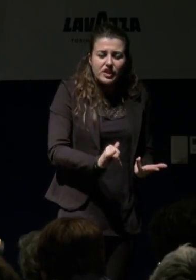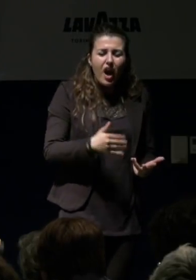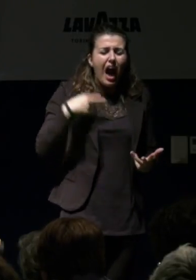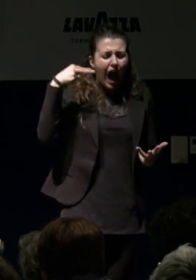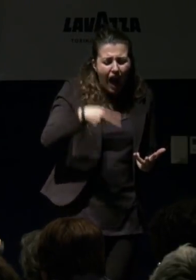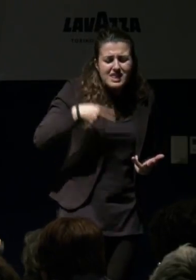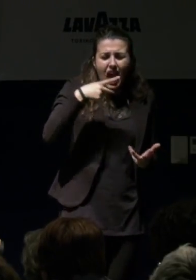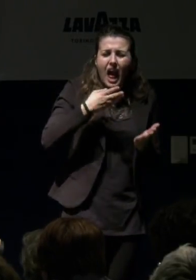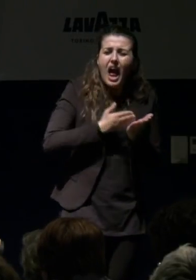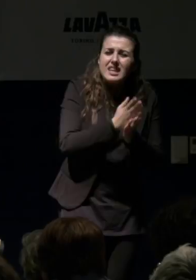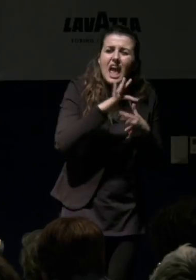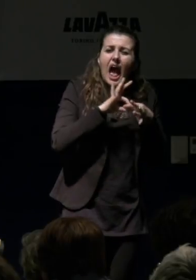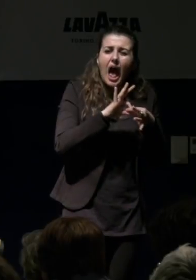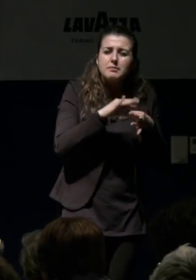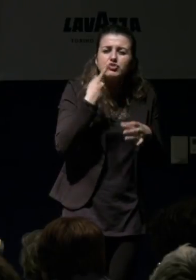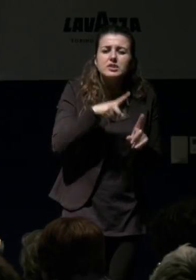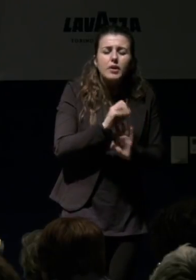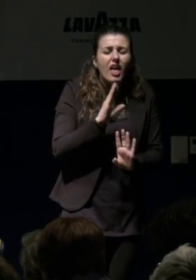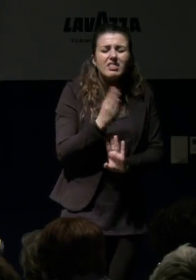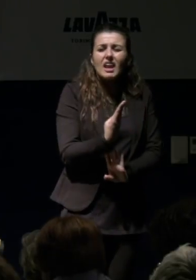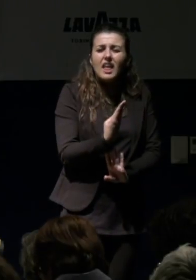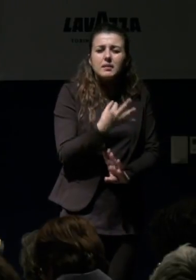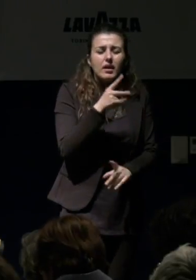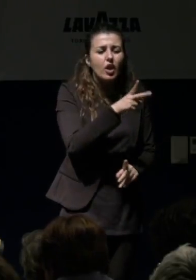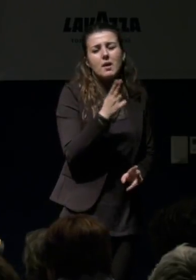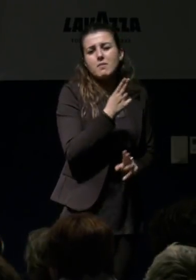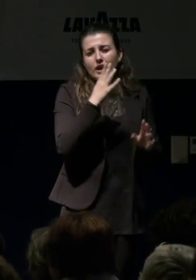questa è la prima scortesia che mi fa morire